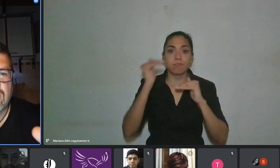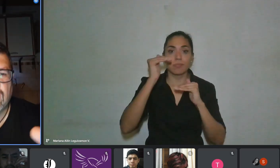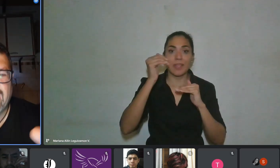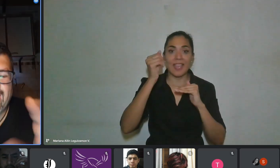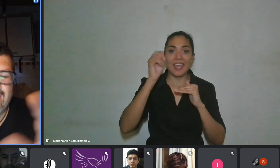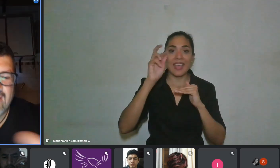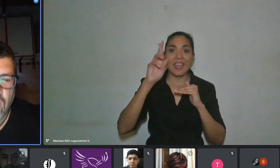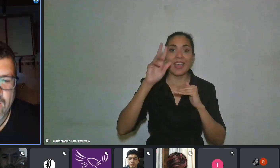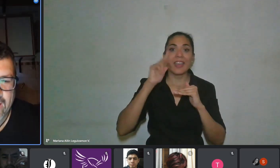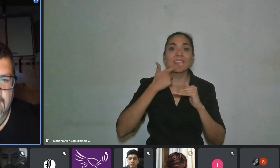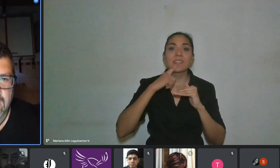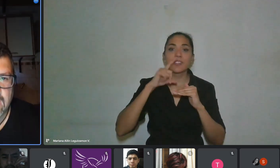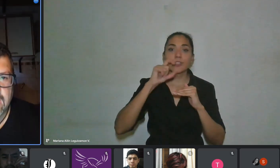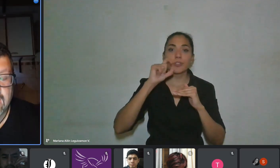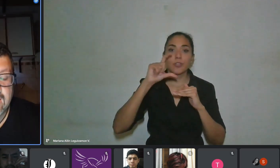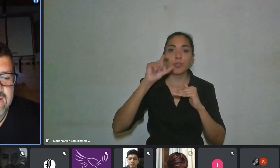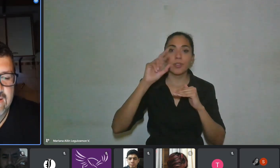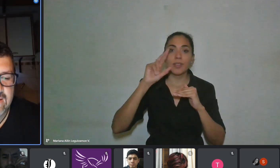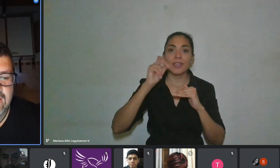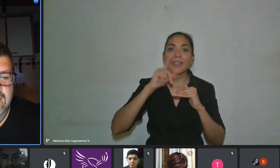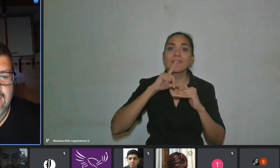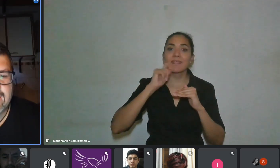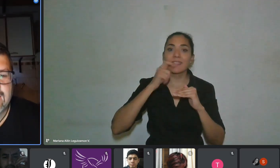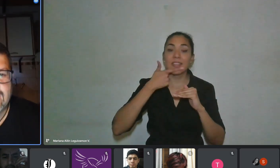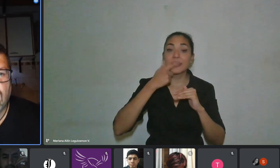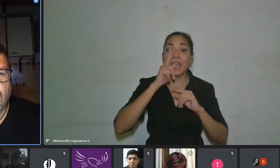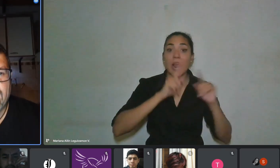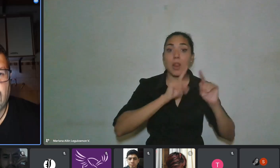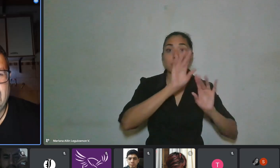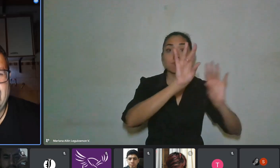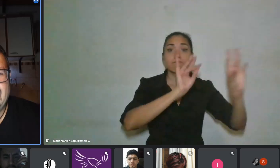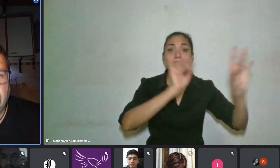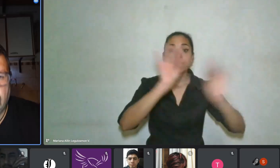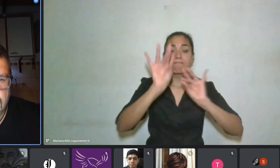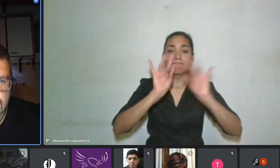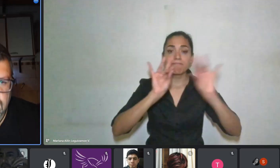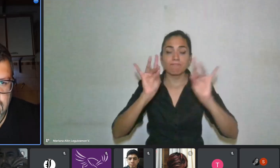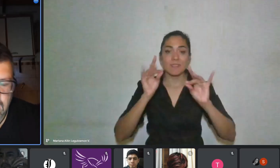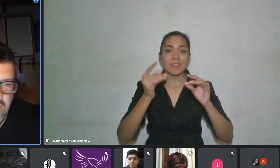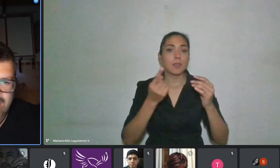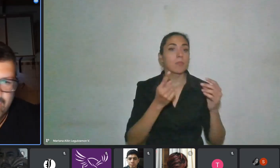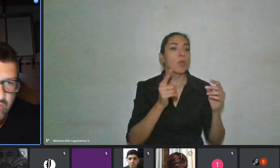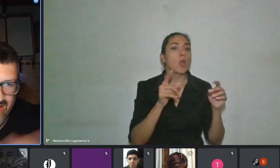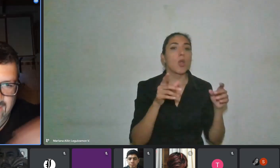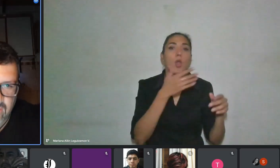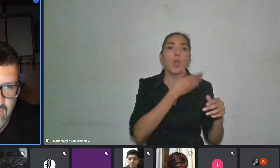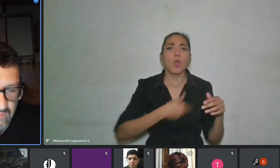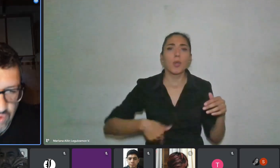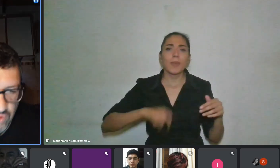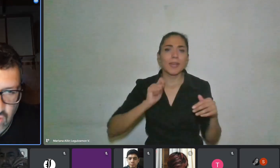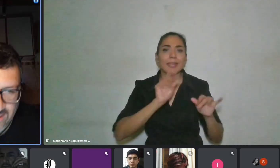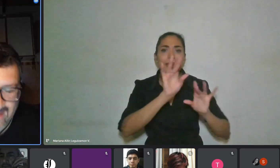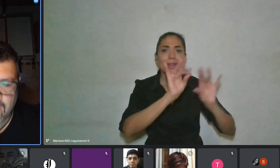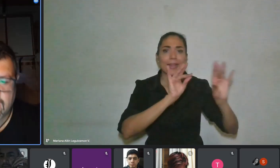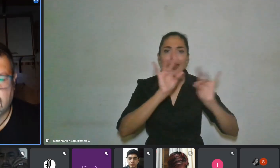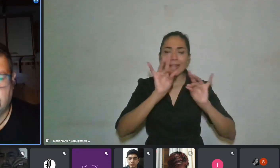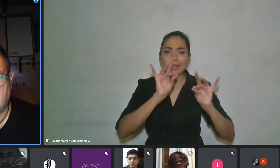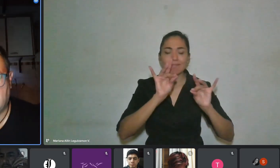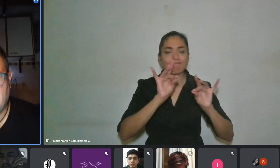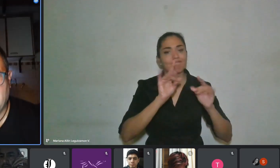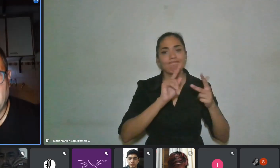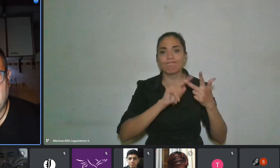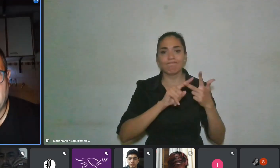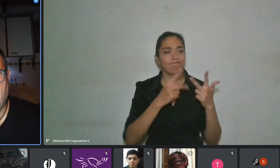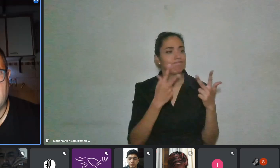personas seleccionadas en el gobierno. Es decir, tenés un gobierno de elegidos. Bueno, esa forma no la elegimos